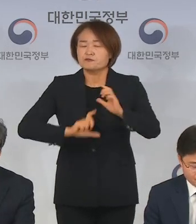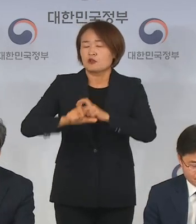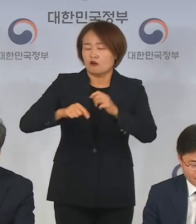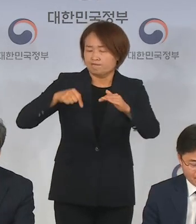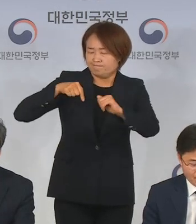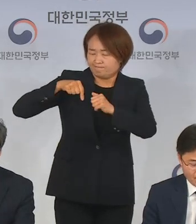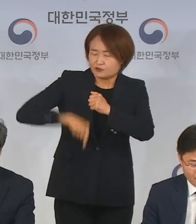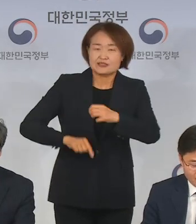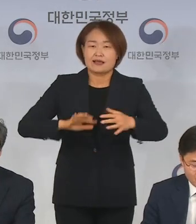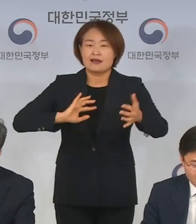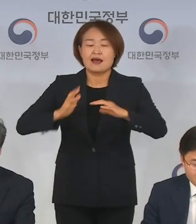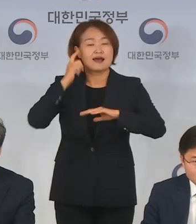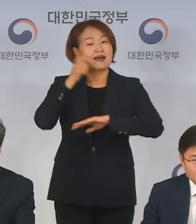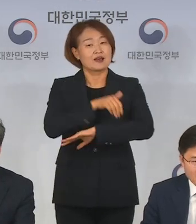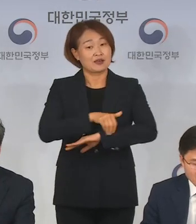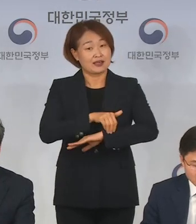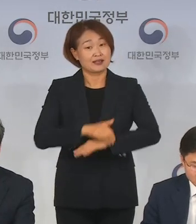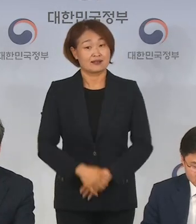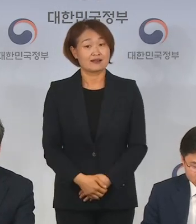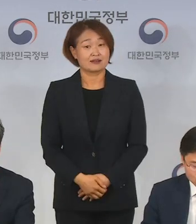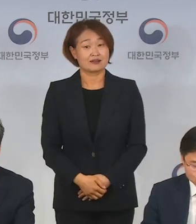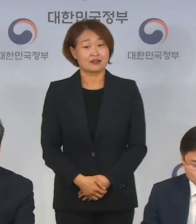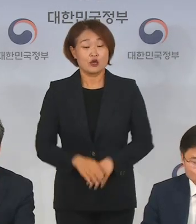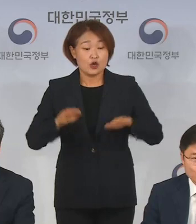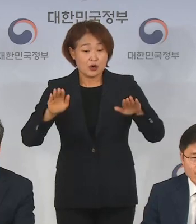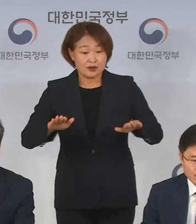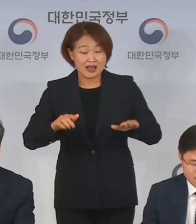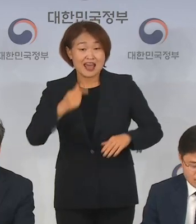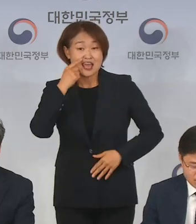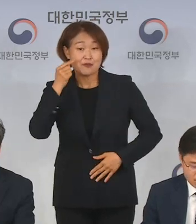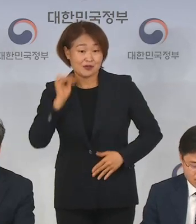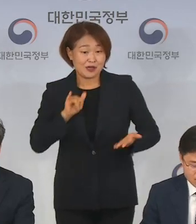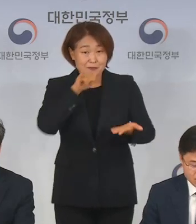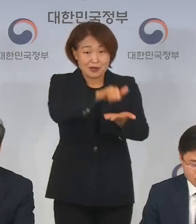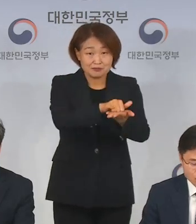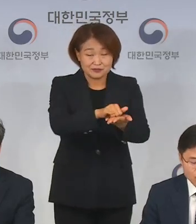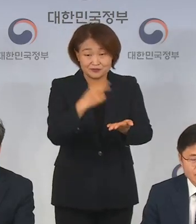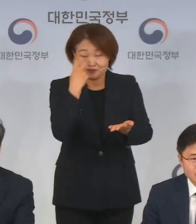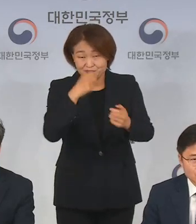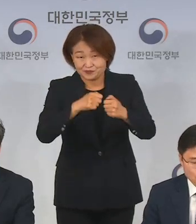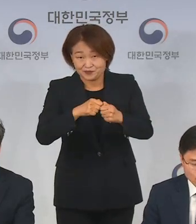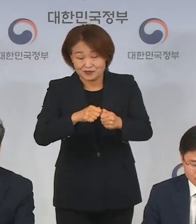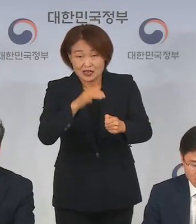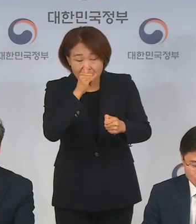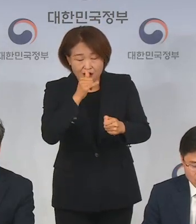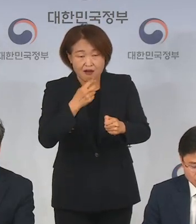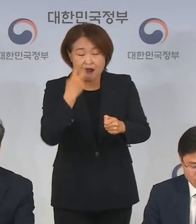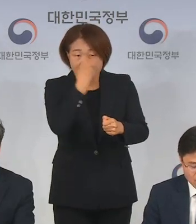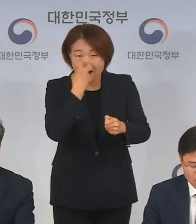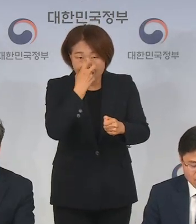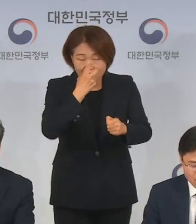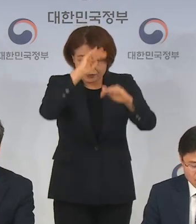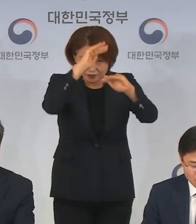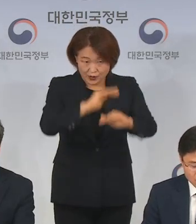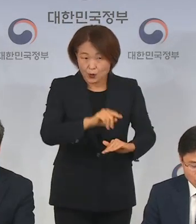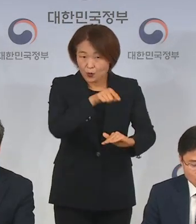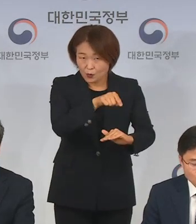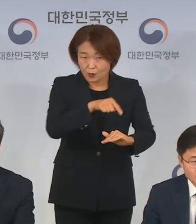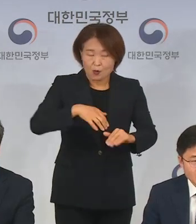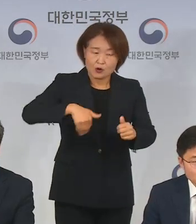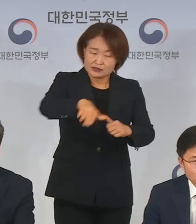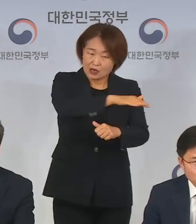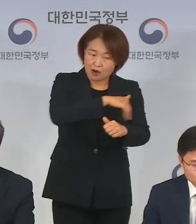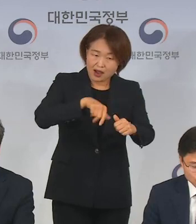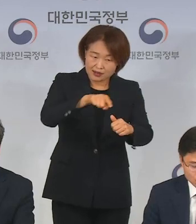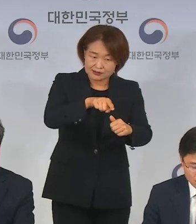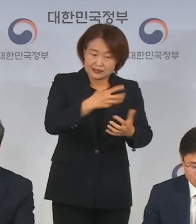계획입니다. 이번 방일 일정 종료 후에 일본 현지에서 점검한 사항과 함께